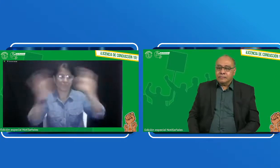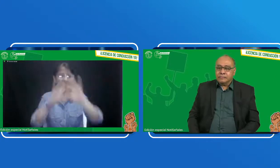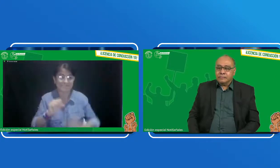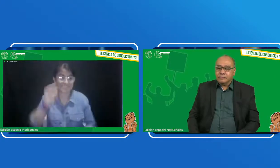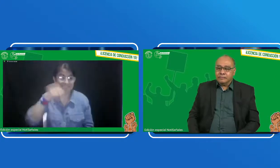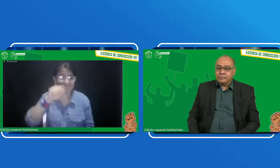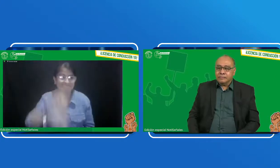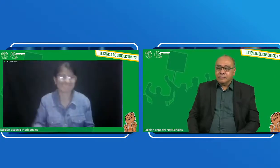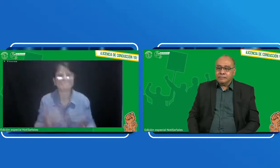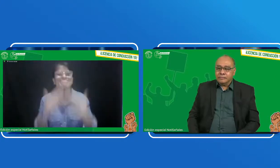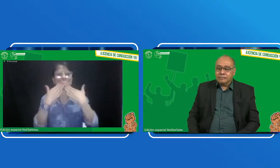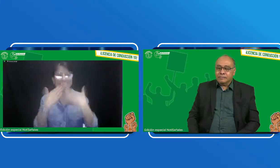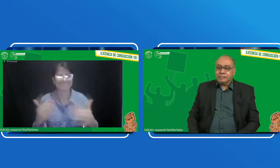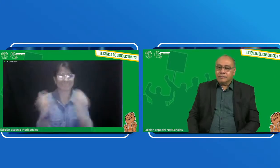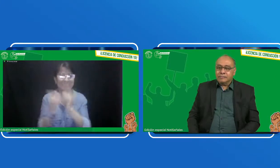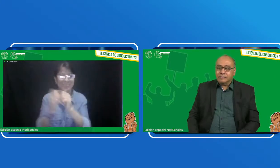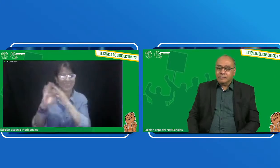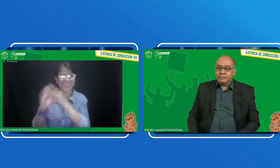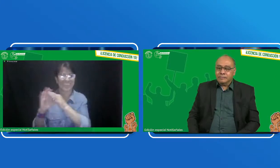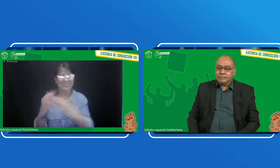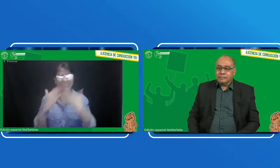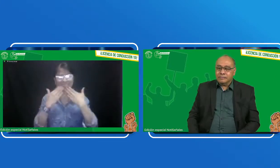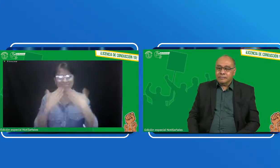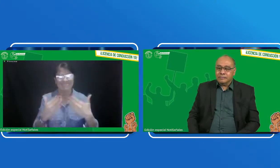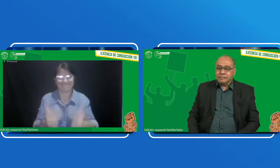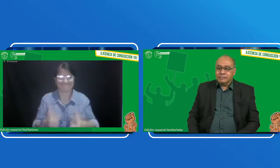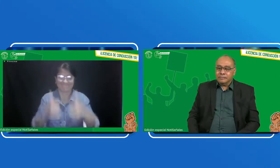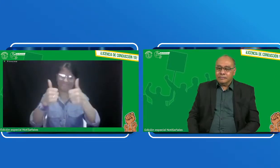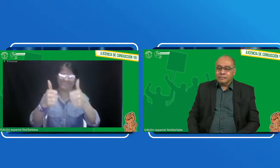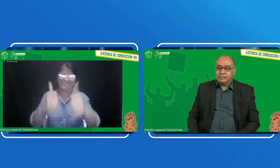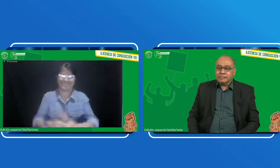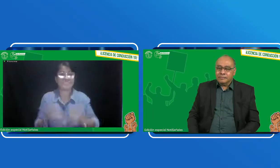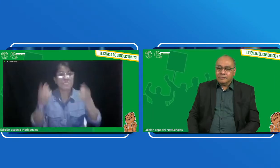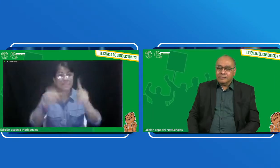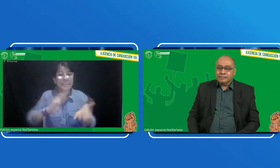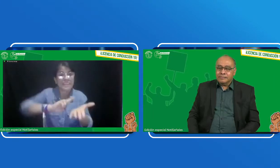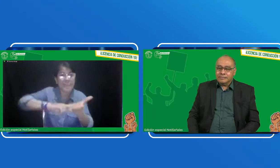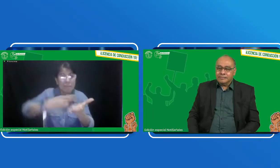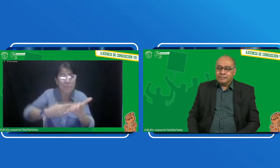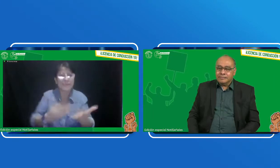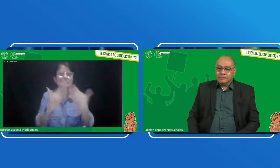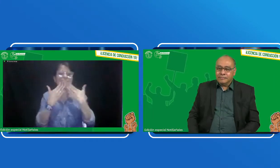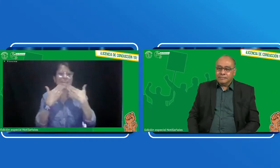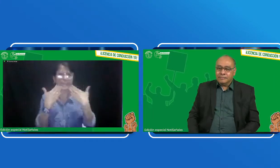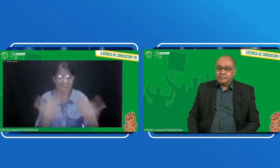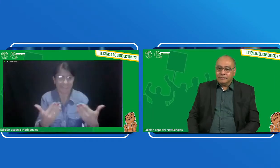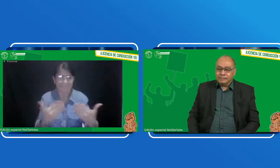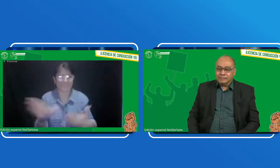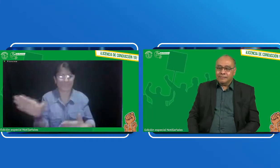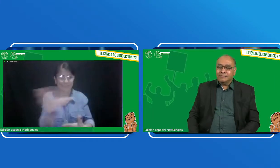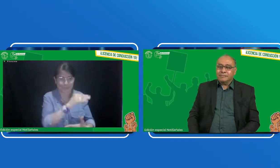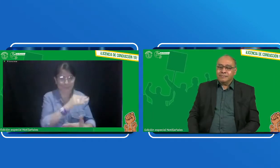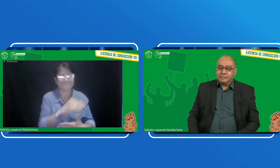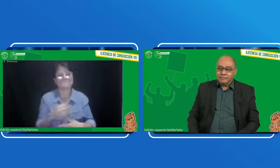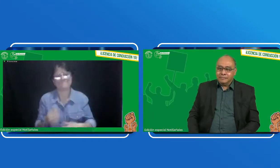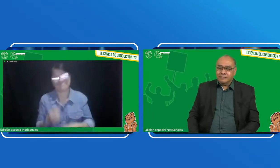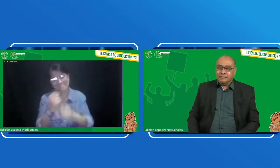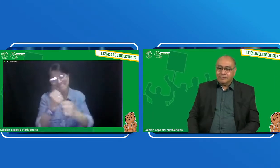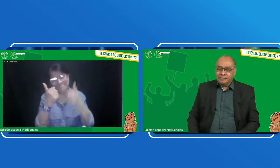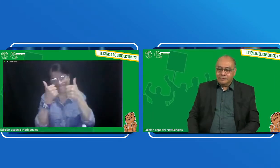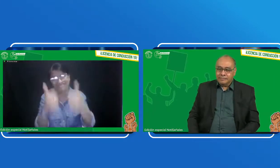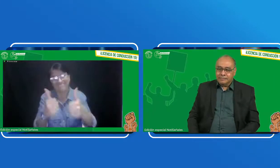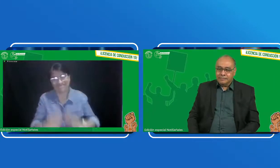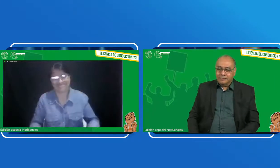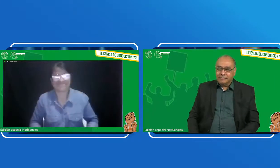a incidir porque es importante para nosotros. Muchas gracias, Fenascol, y gracias a todos los que nos ven al servicio de